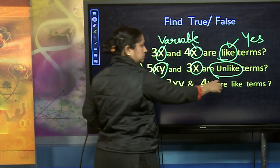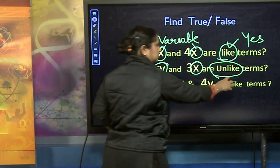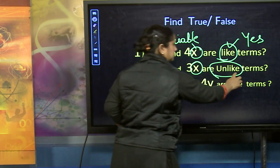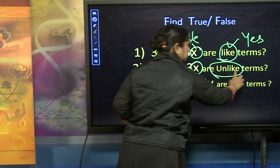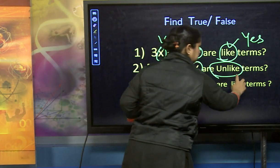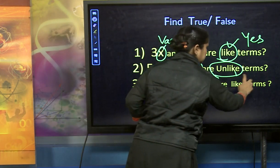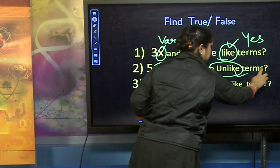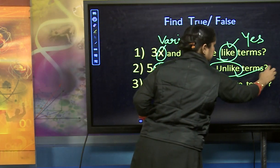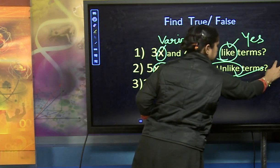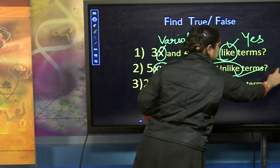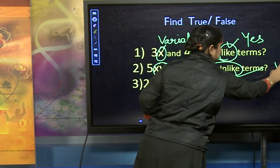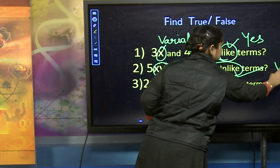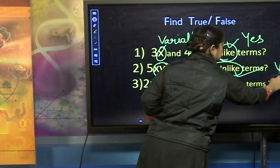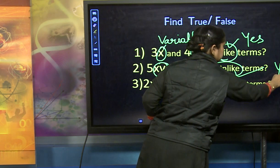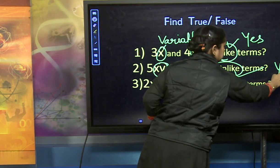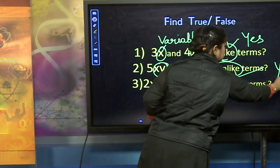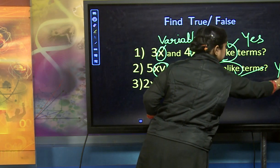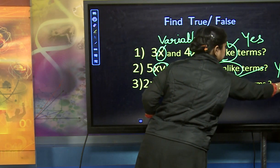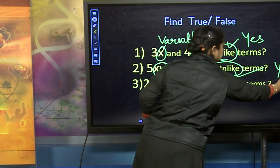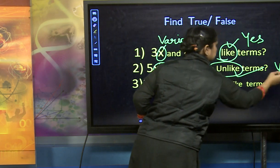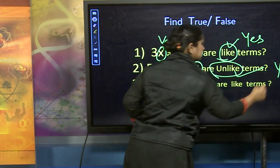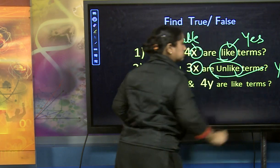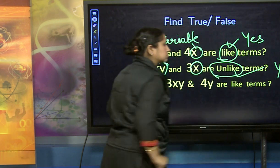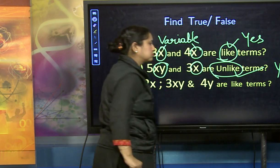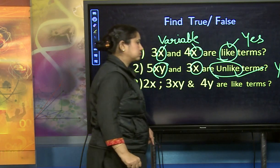हमारा सही है कि यह भी अनलाइक टर्म से है